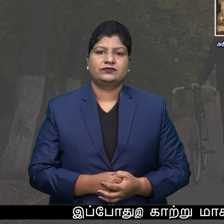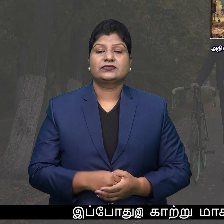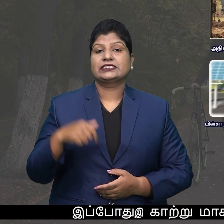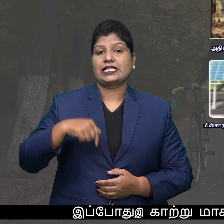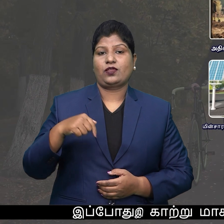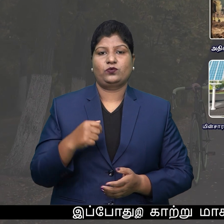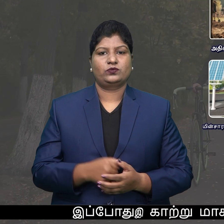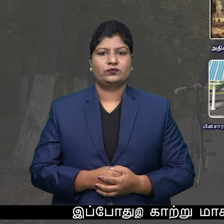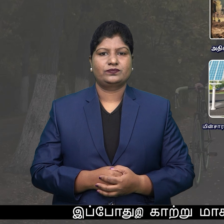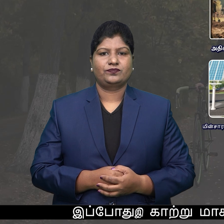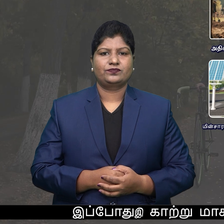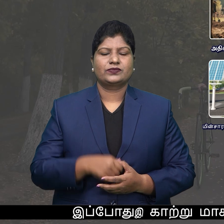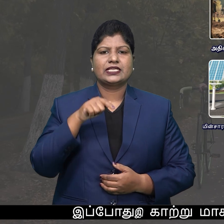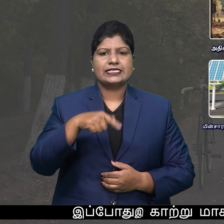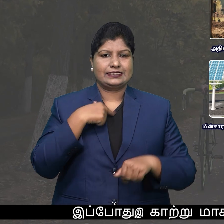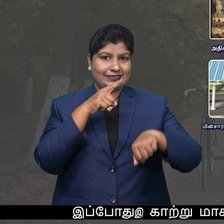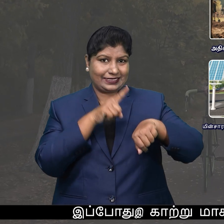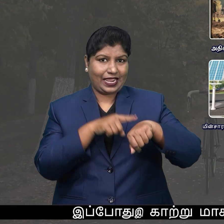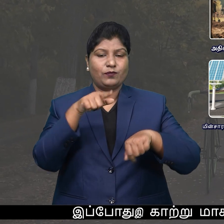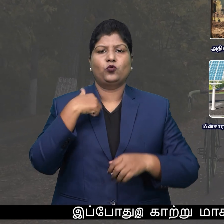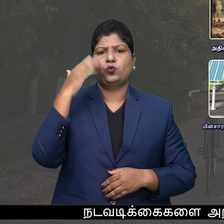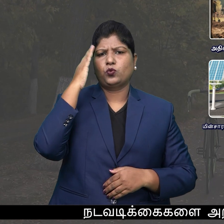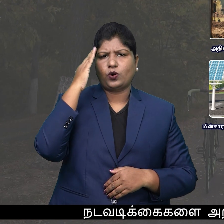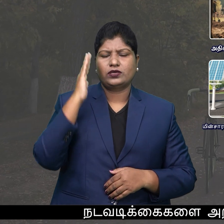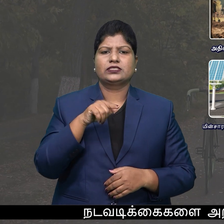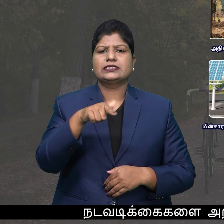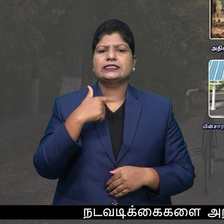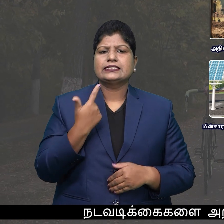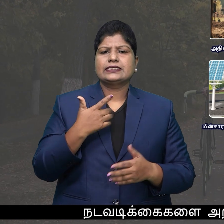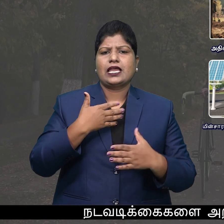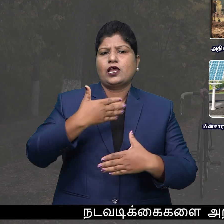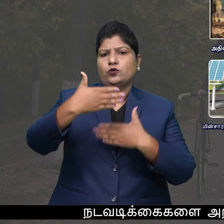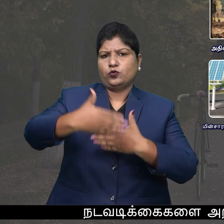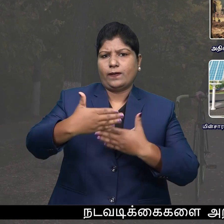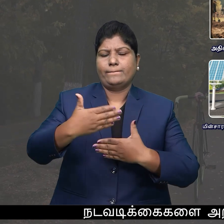இப்போது காற்று மாசுபாட்டிற்கான கட்டுப்பாட்டு நடவடிக்கைகளை அறிய வேண்டிய நேரம் இது.